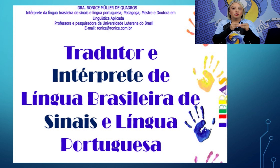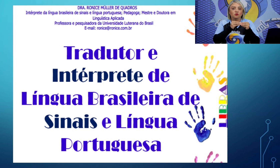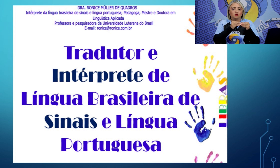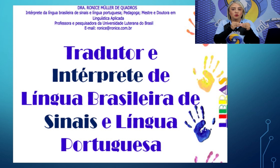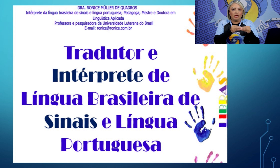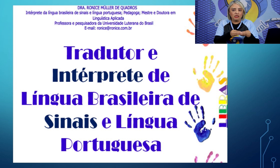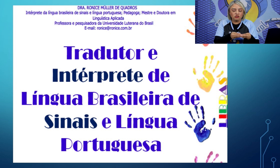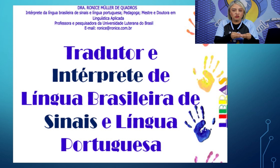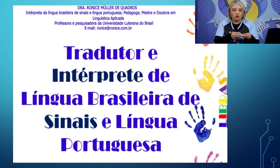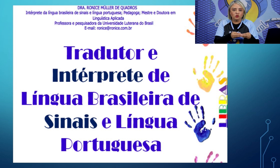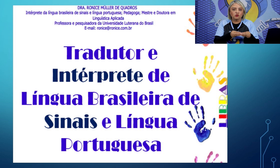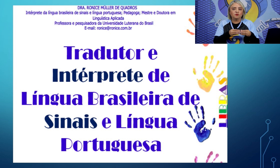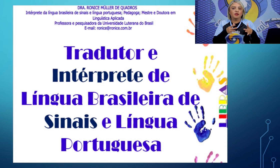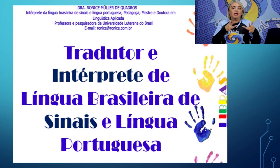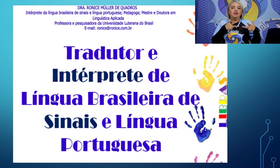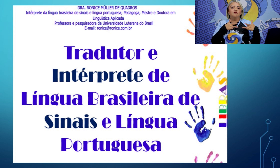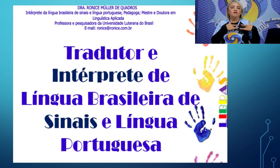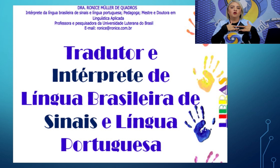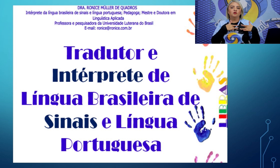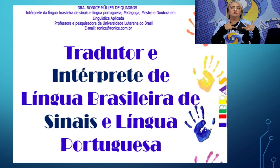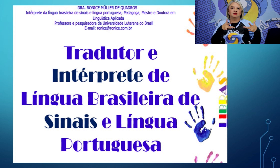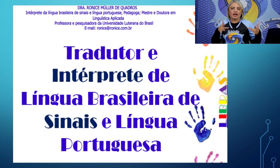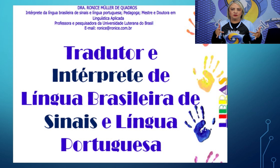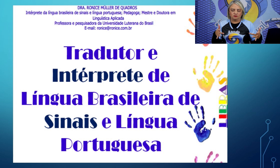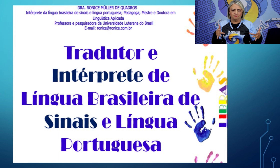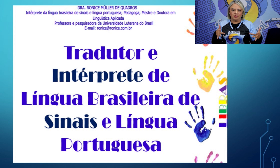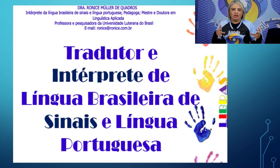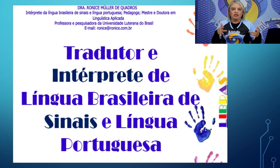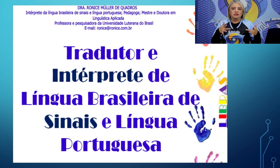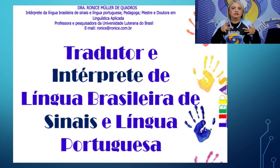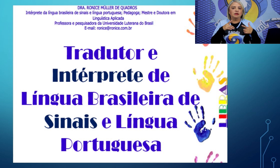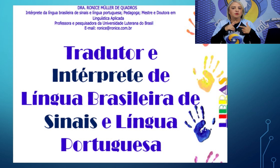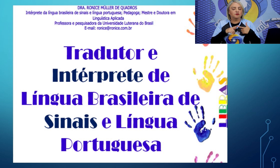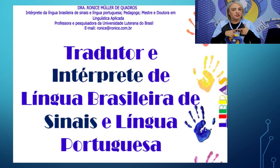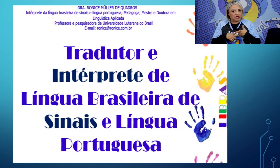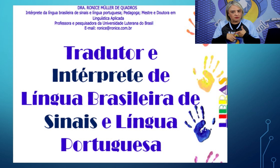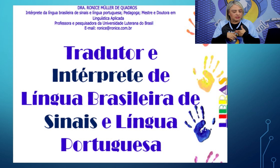cunho religioso e voluntário, sem